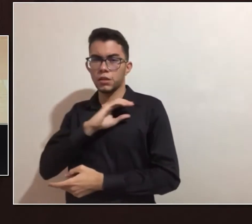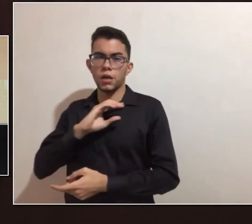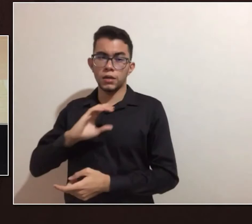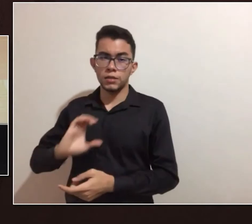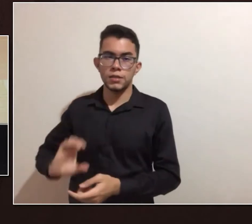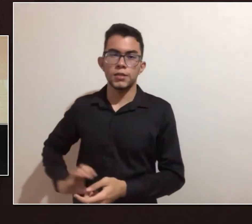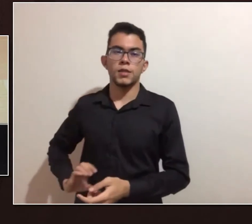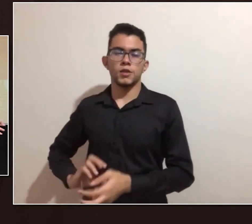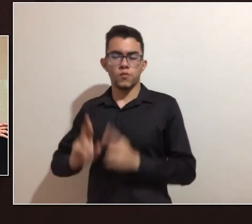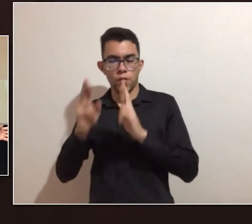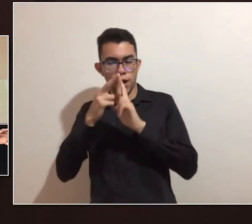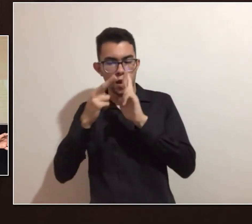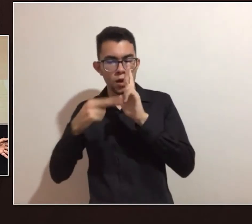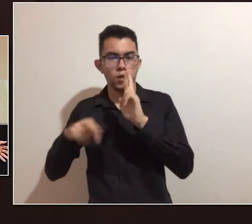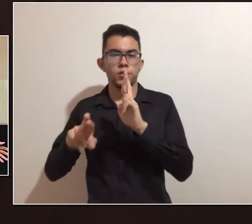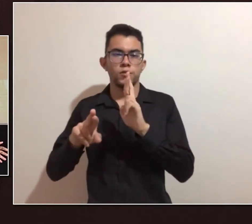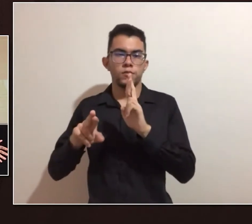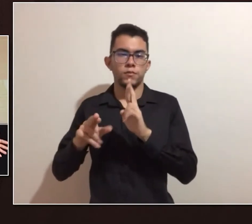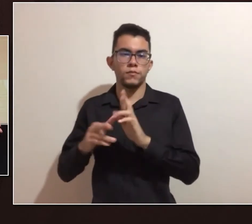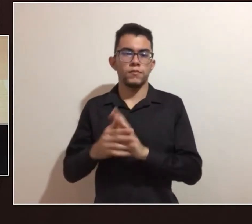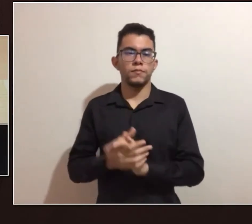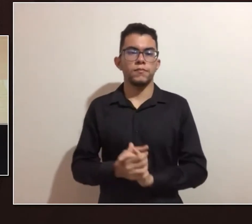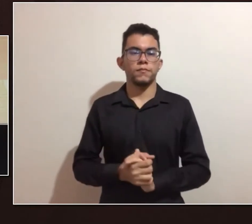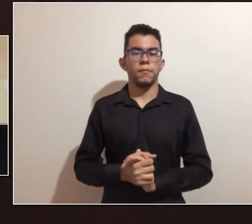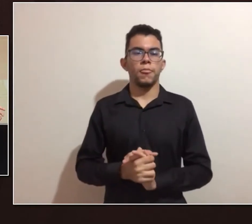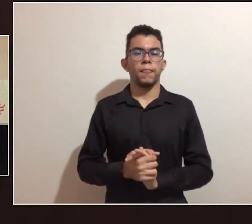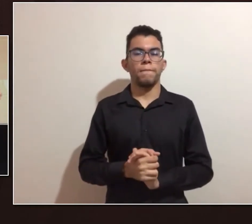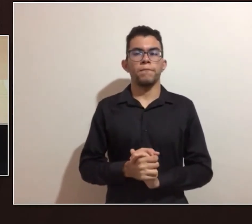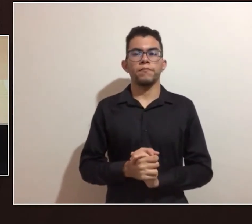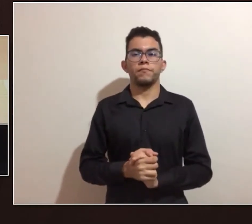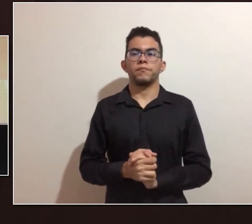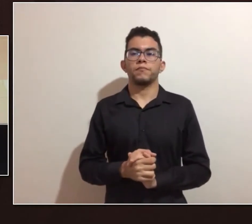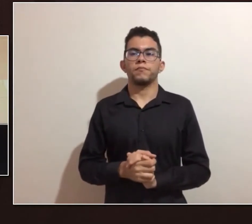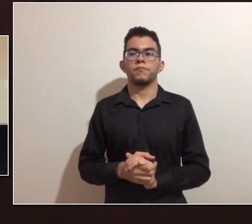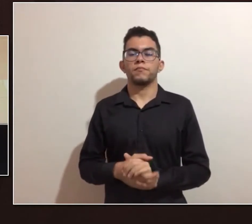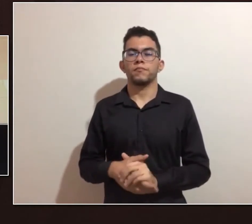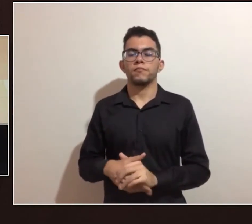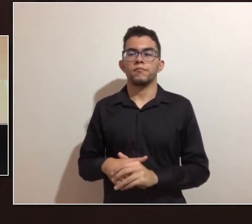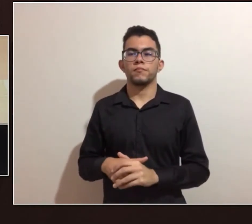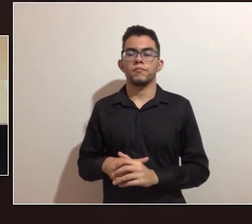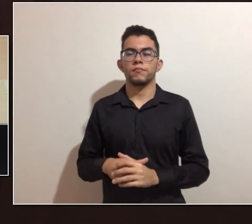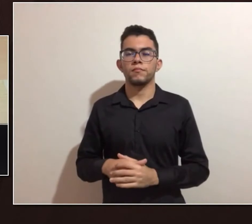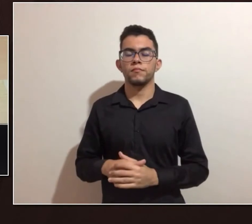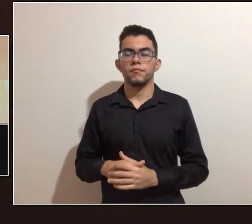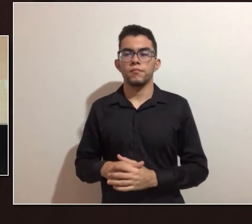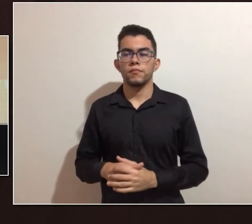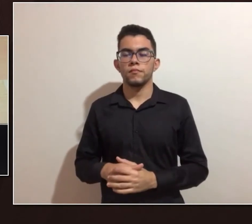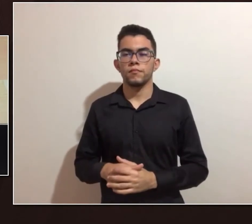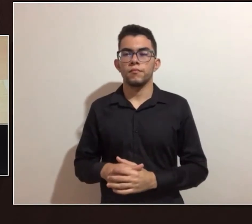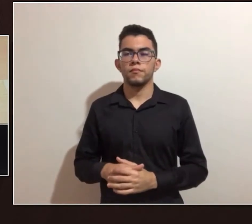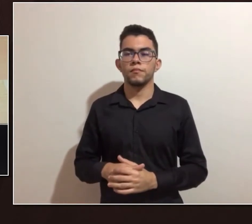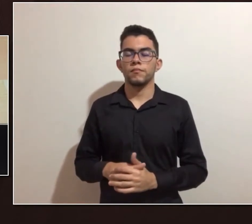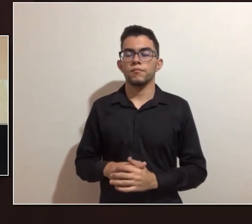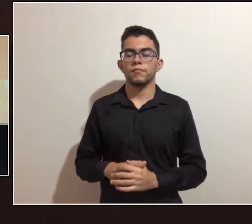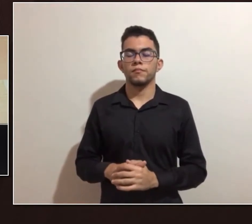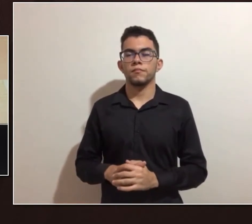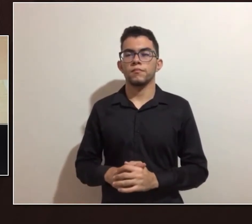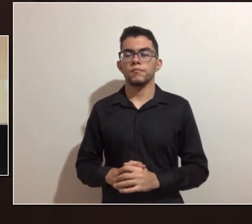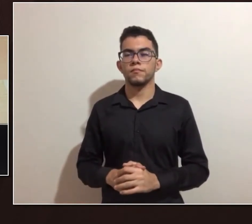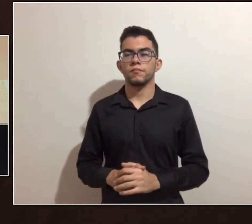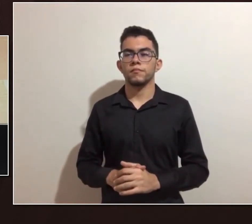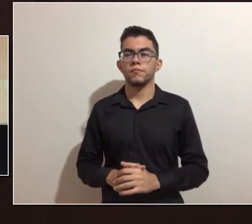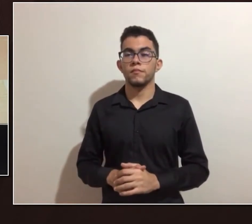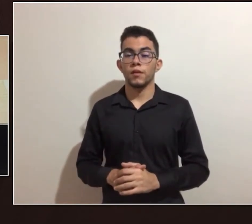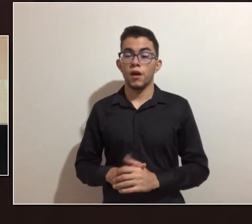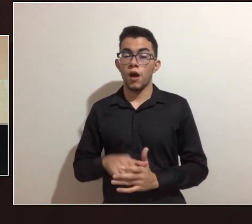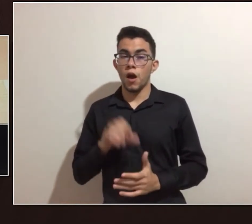pagã. Não foram para os templos pagãos e fazer passeata para derrubar, né, os templos. Não, os cristãos não